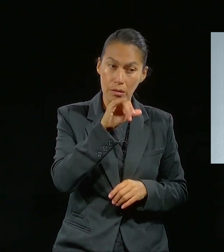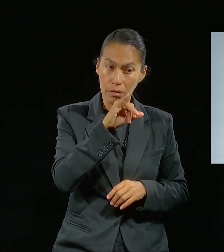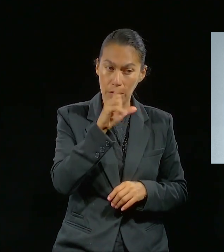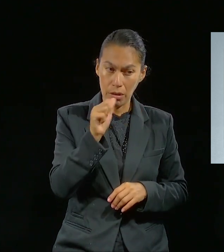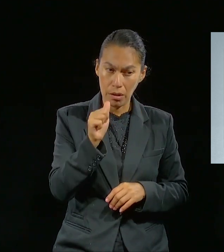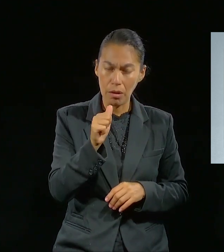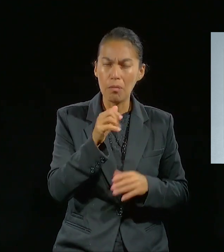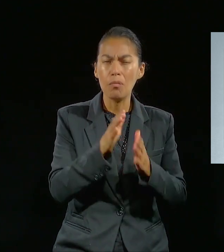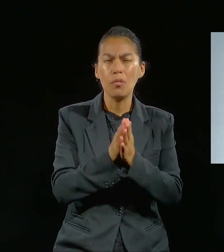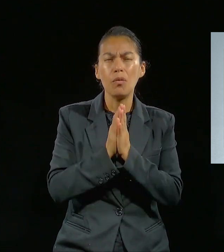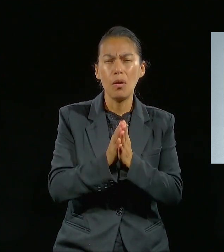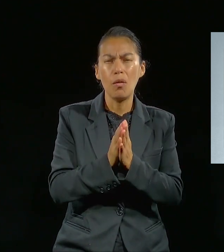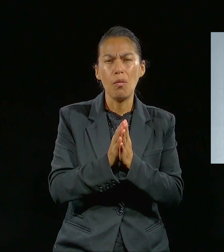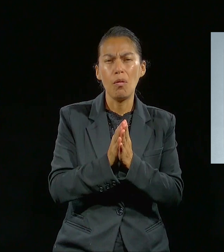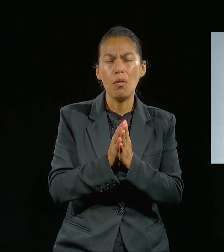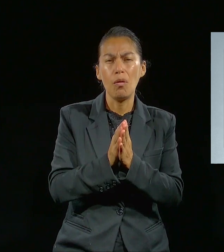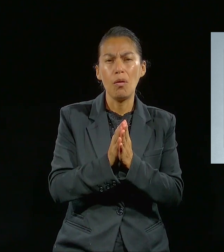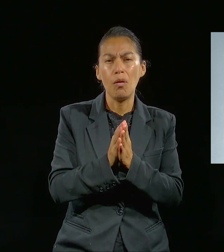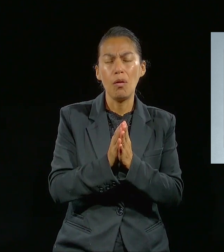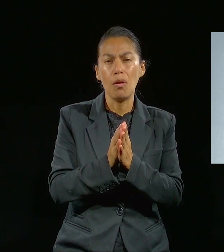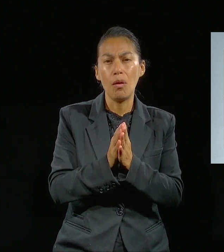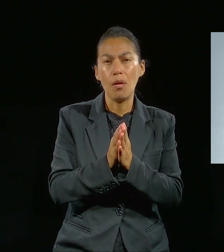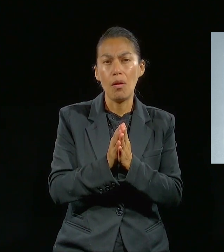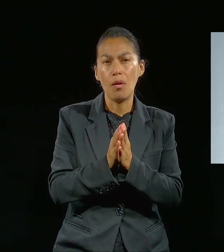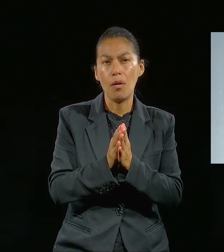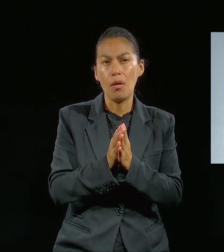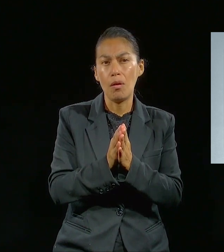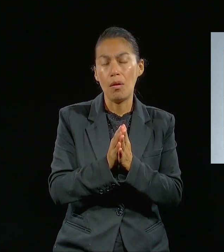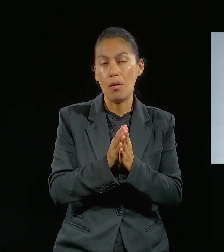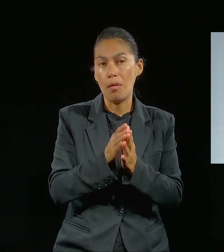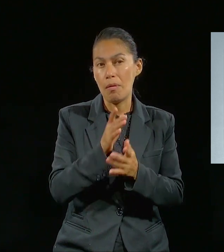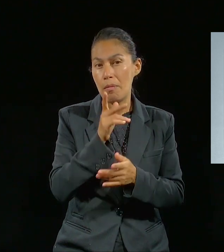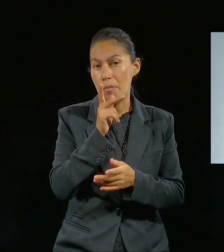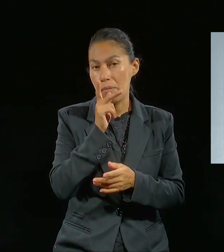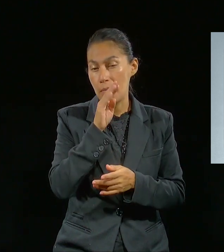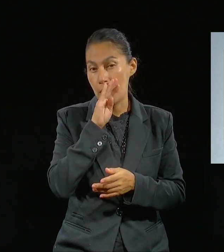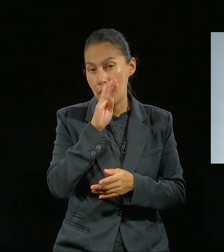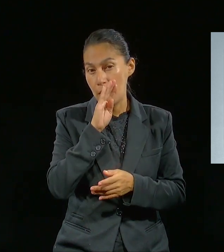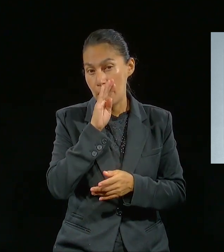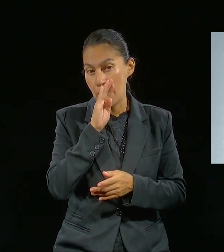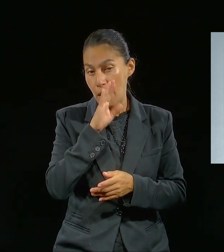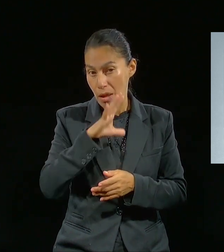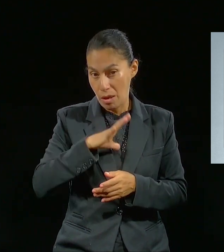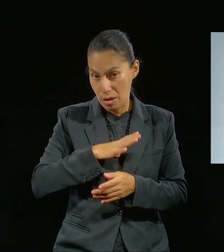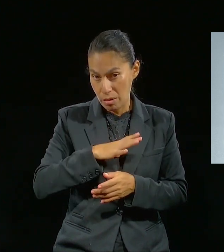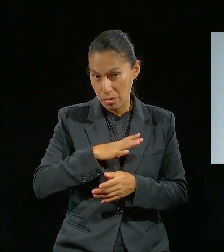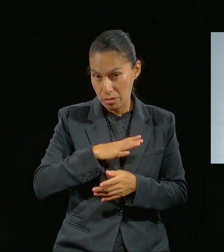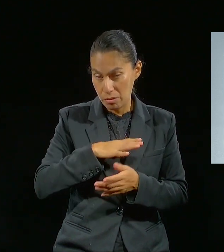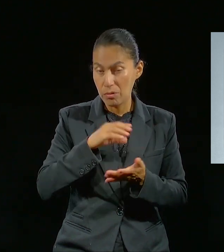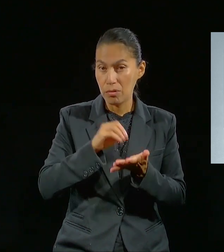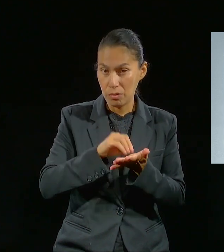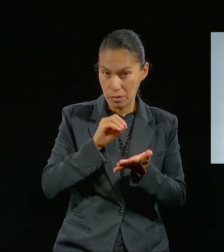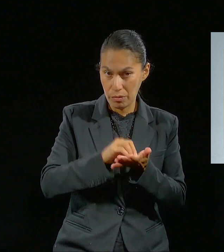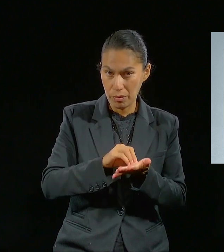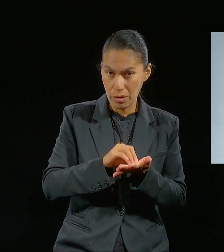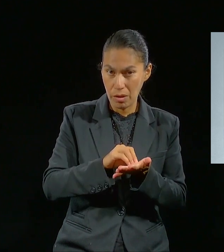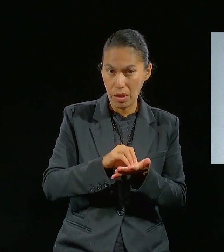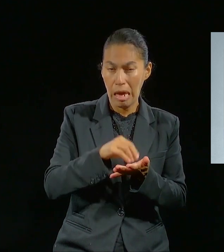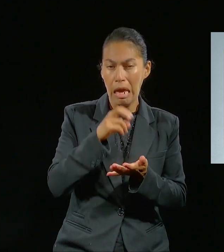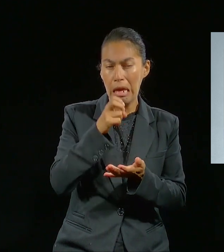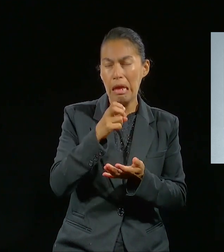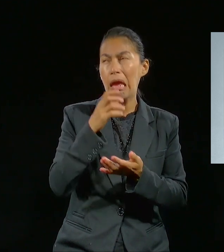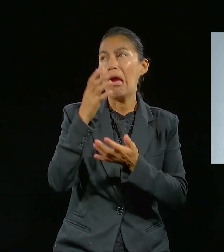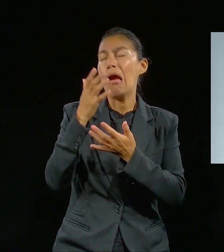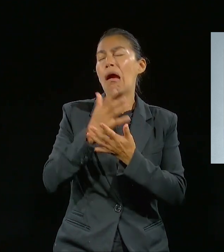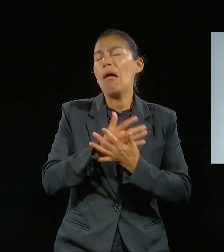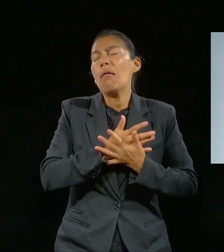olvides agradecer si tienen una madre todavía por el grande amor que han